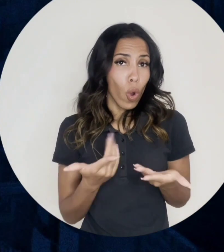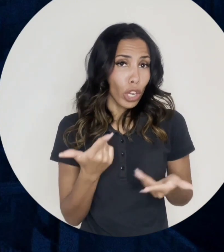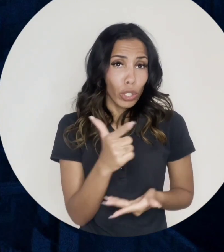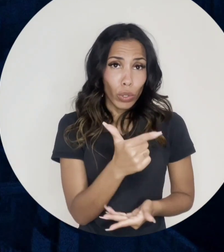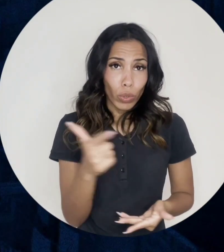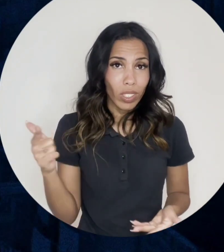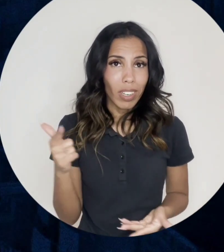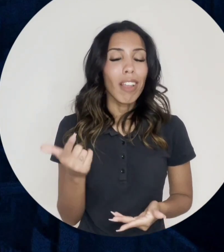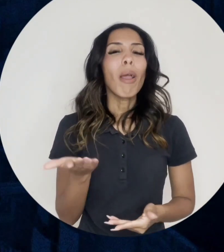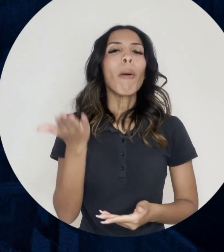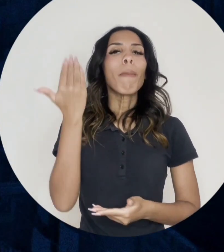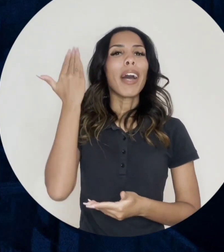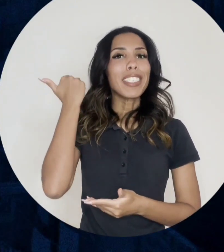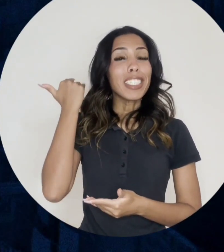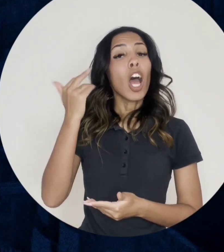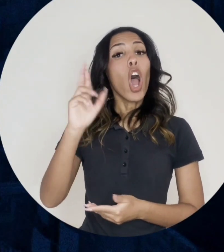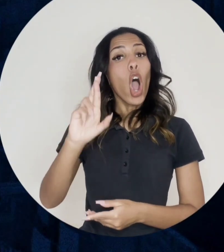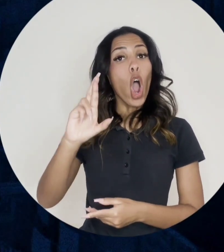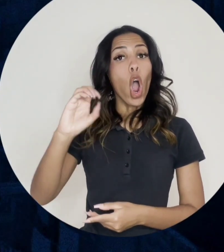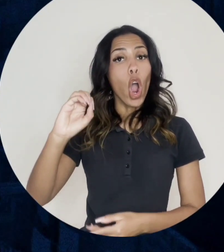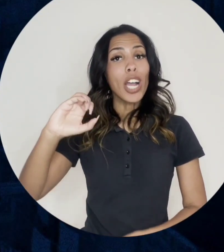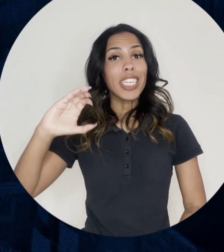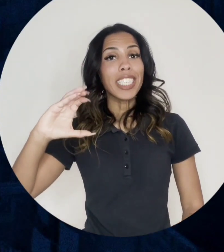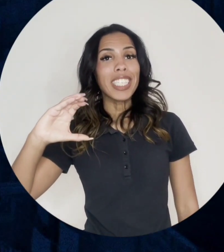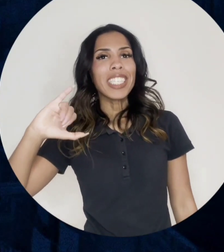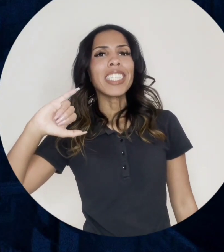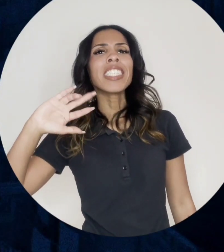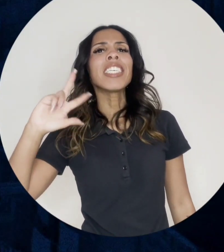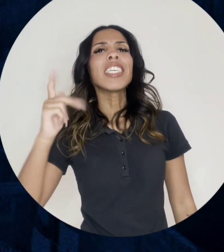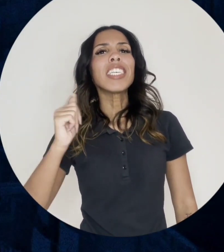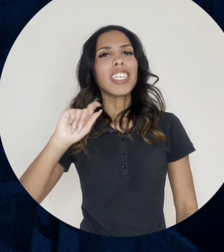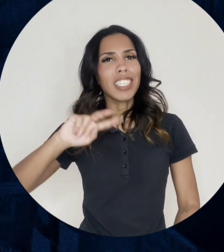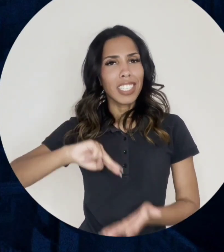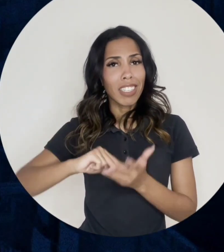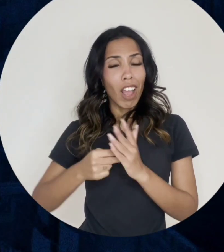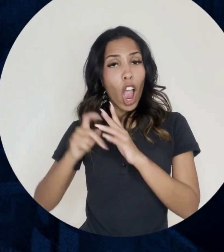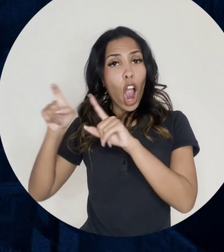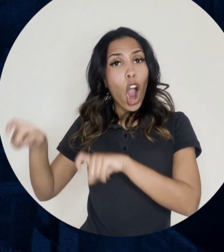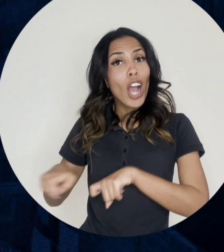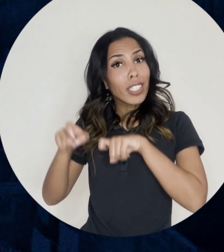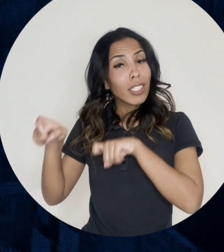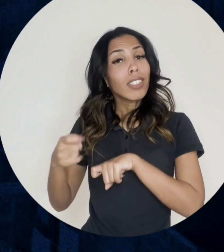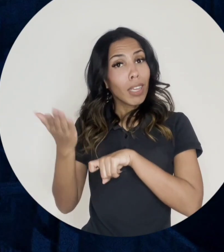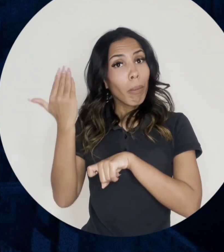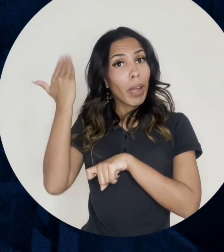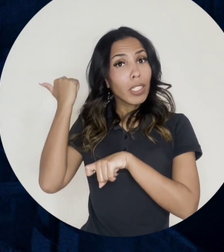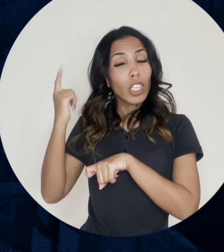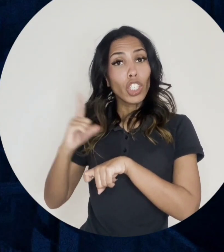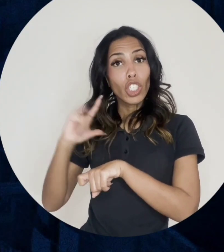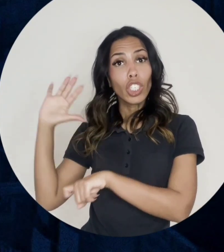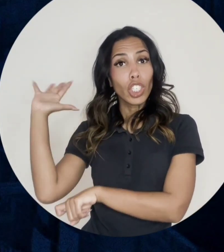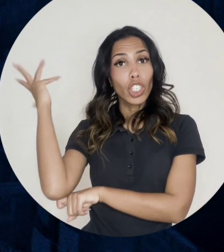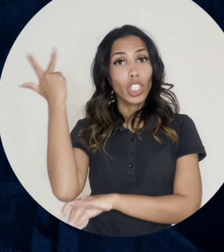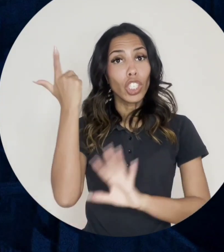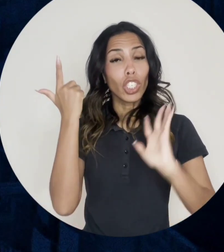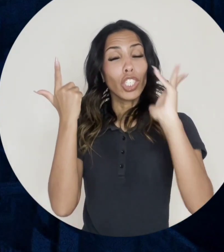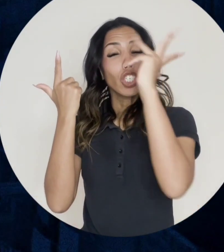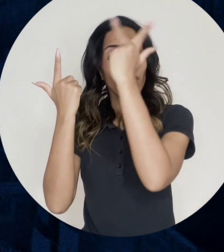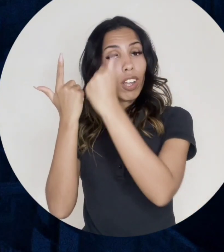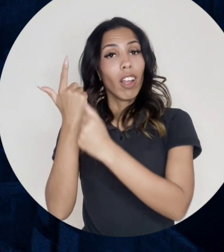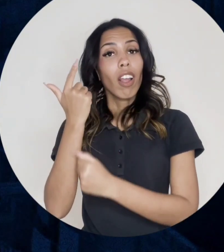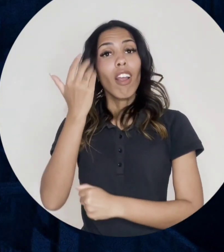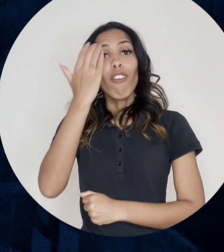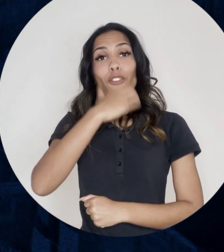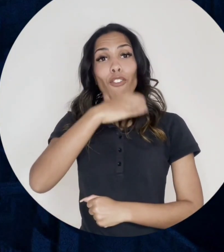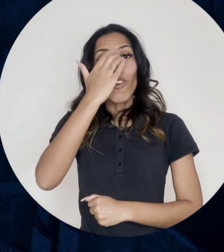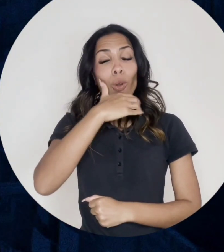de verdade. Uma Né? rocinha de verdade, é uma rocinha de verdade. Com frutas, a gente brincava de